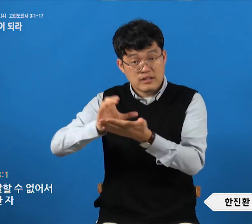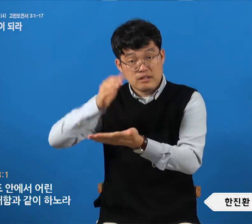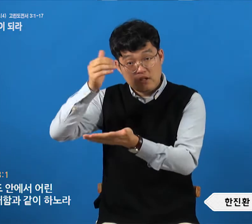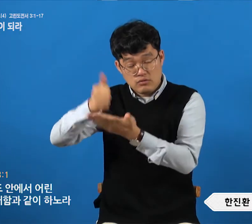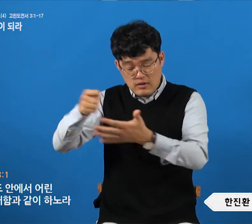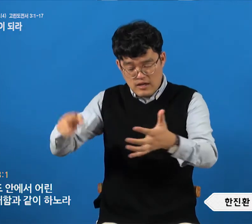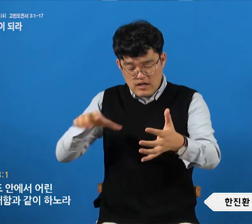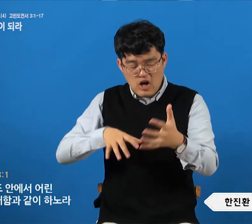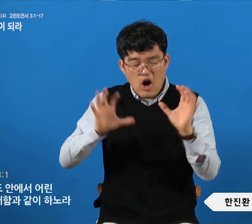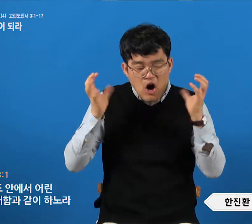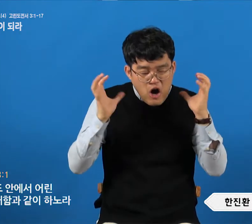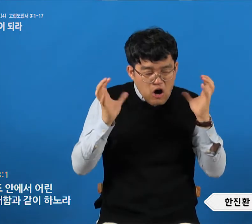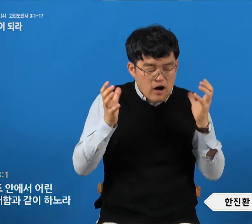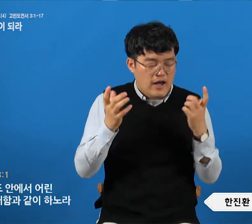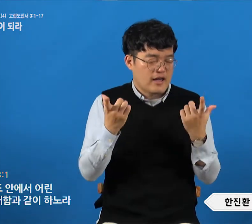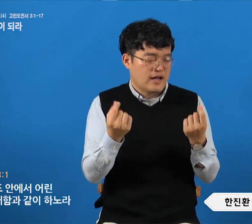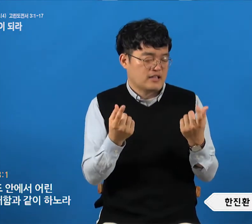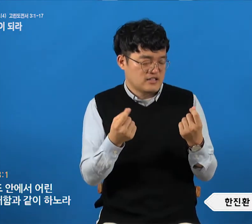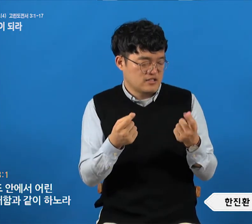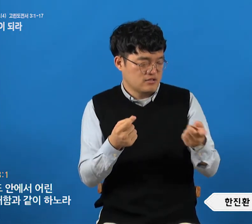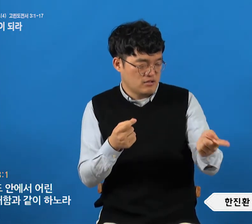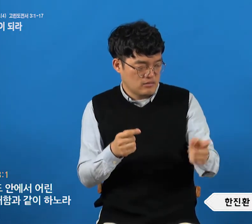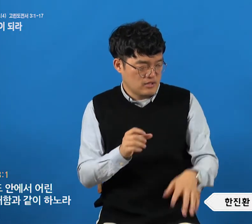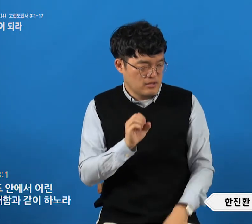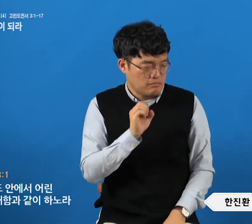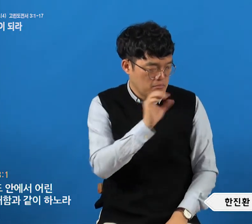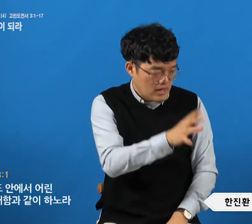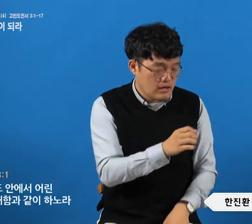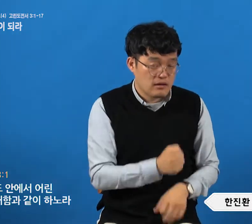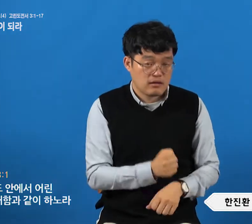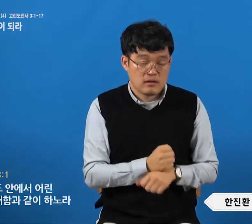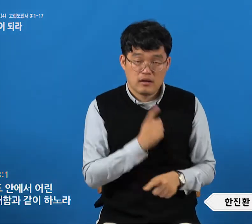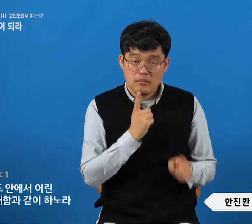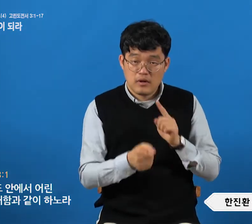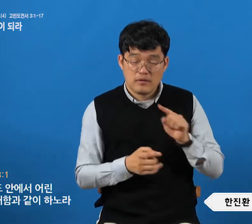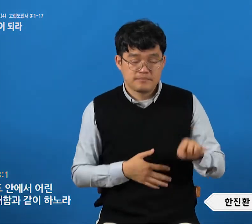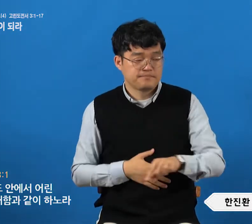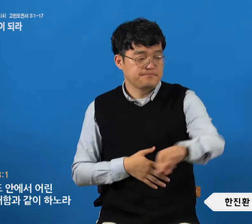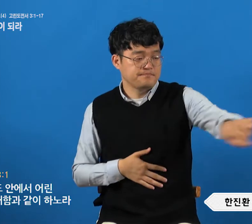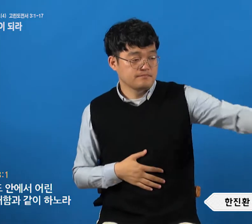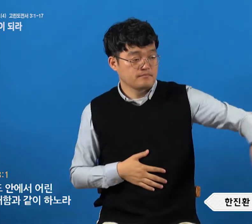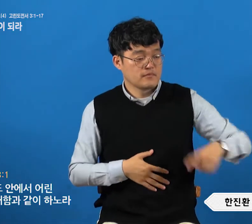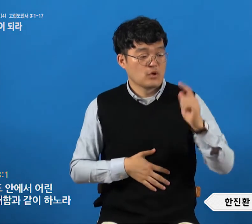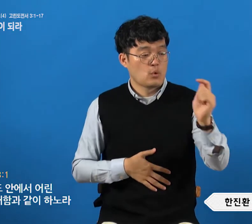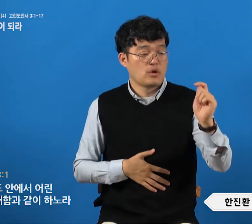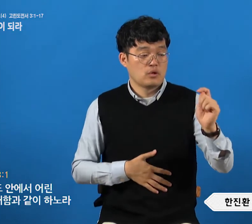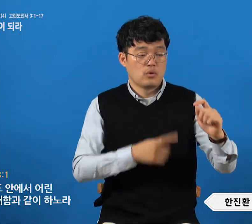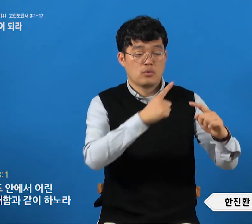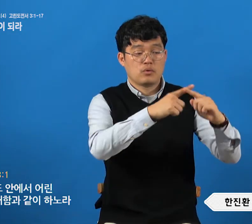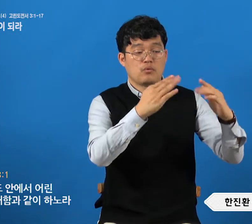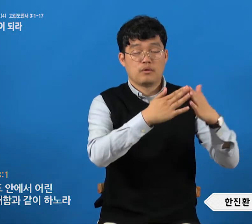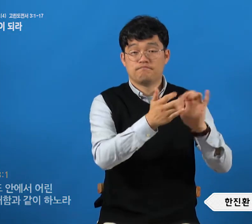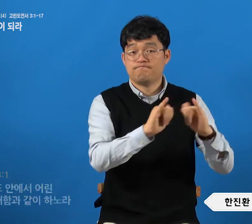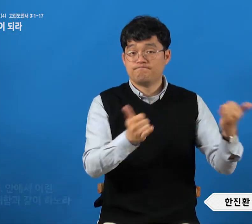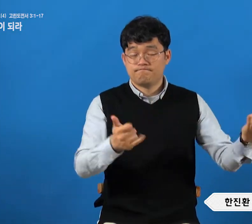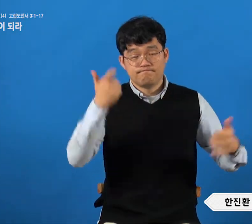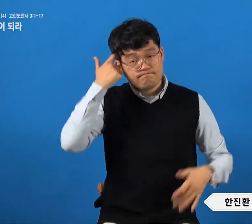안에서 어린아이들을 대함과 같이 하노라. 그런 사람들을 고린도 교인들을